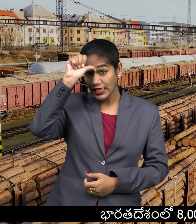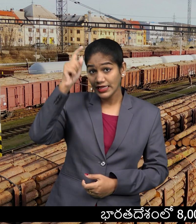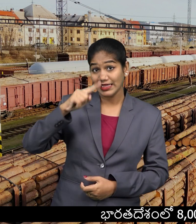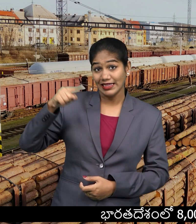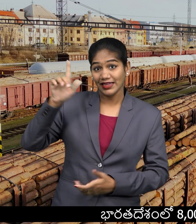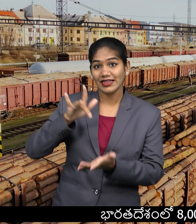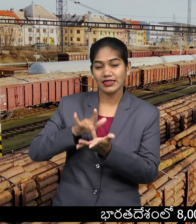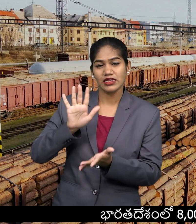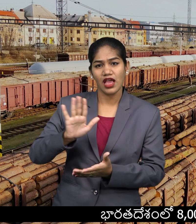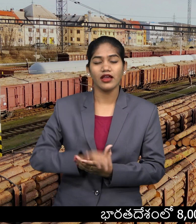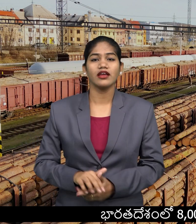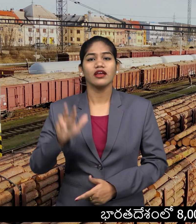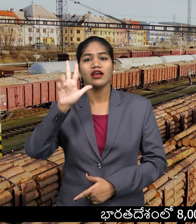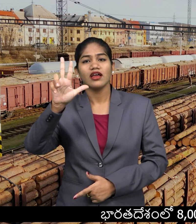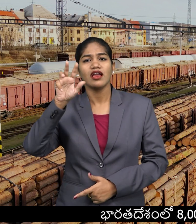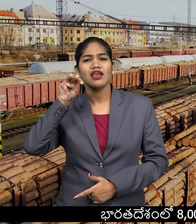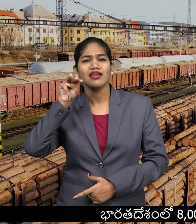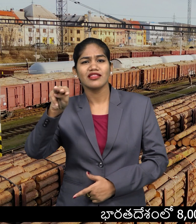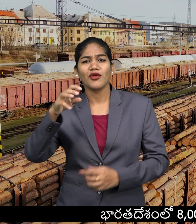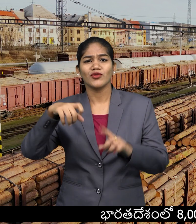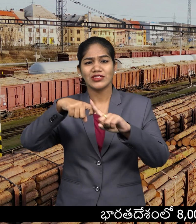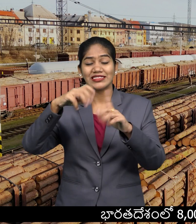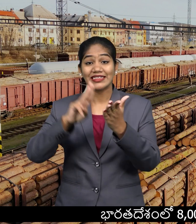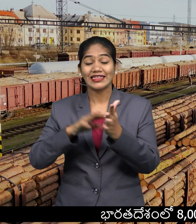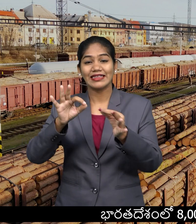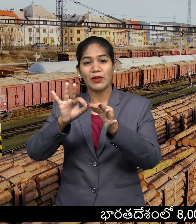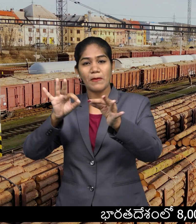భారతదేశంలో 8,000 కిలోమీటర్ల రైల్వేలు ఉన్నాయి.